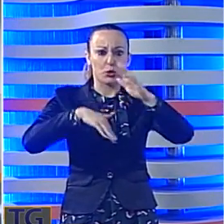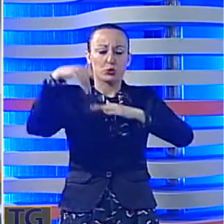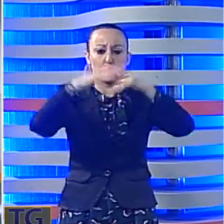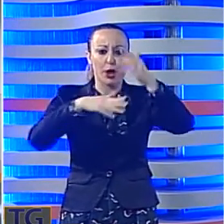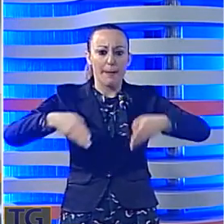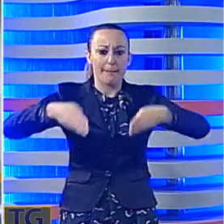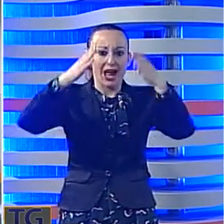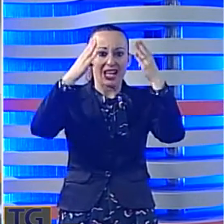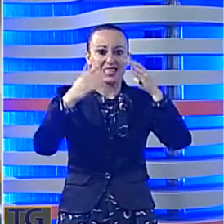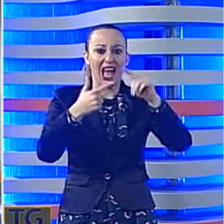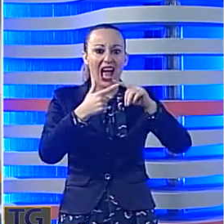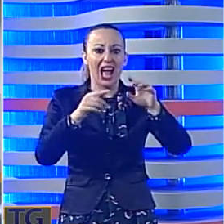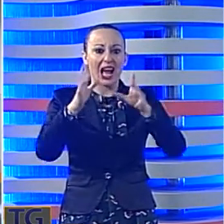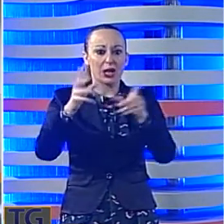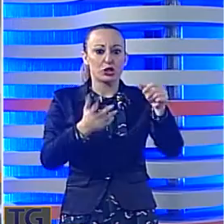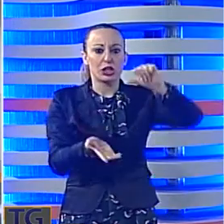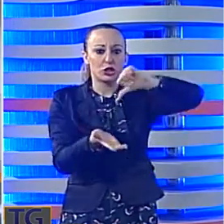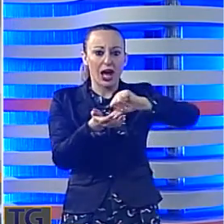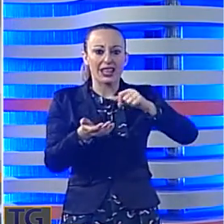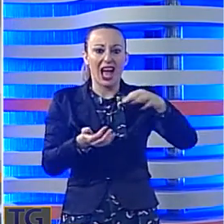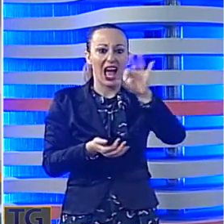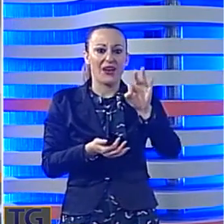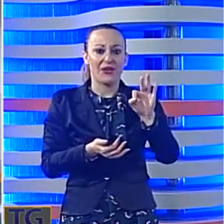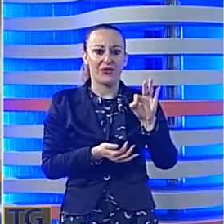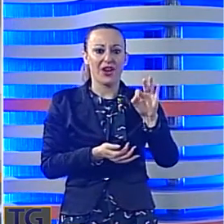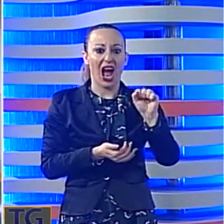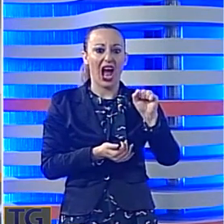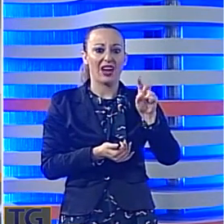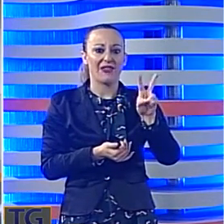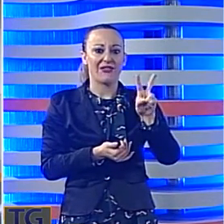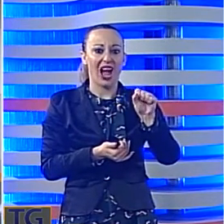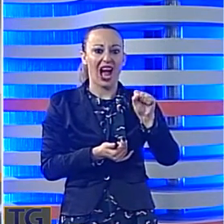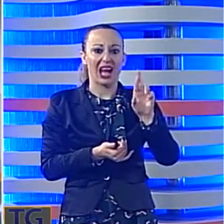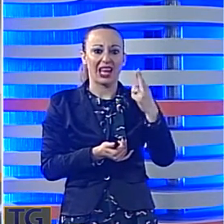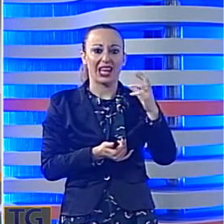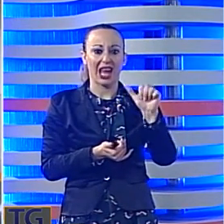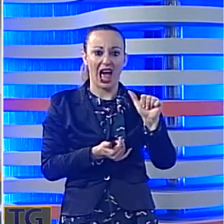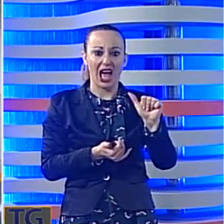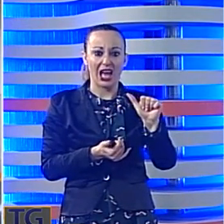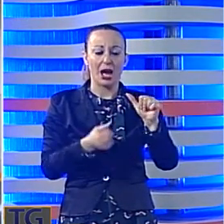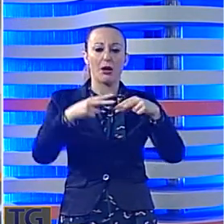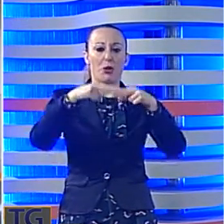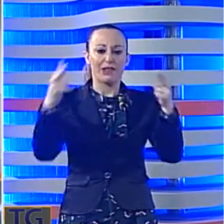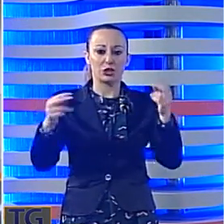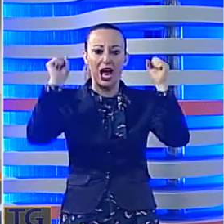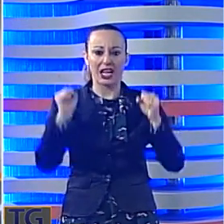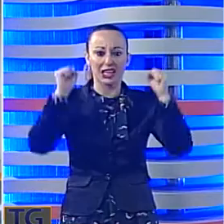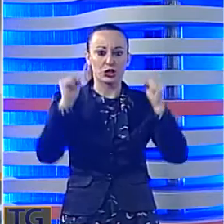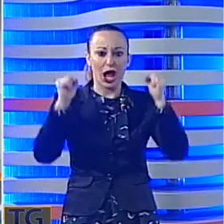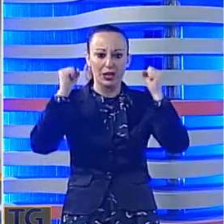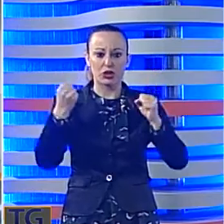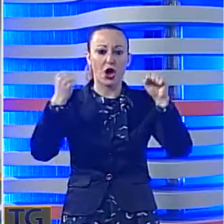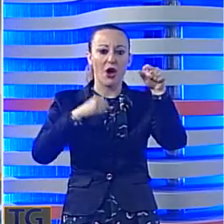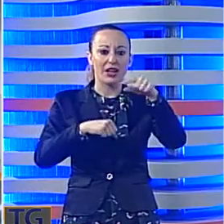Francesco Jevoli di 61 anni che aveva come obiettivo quello di evadere e